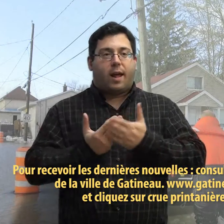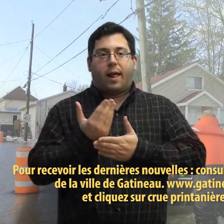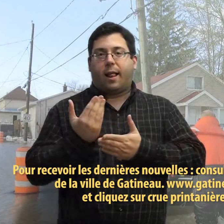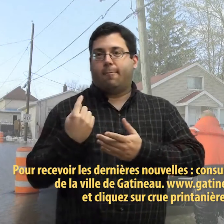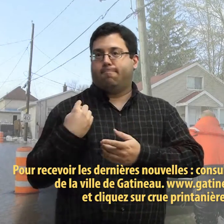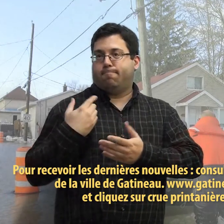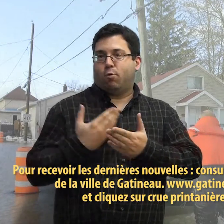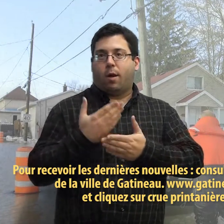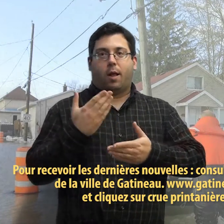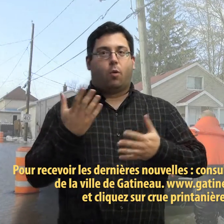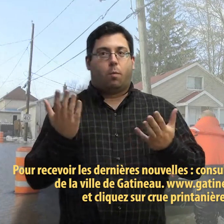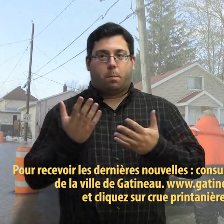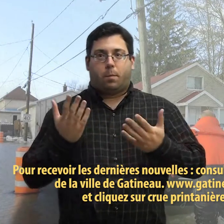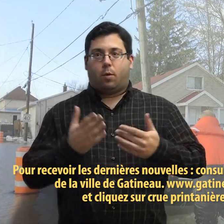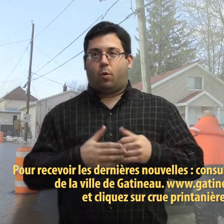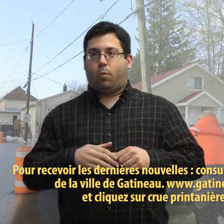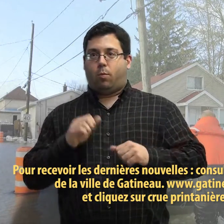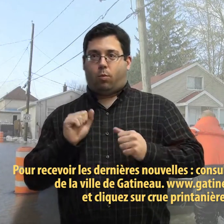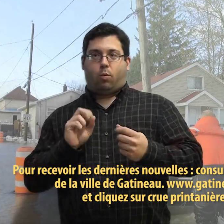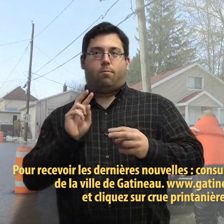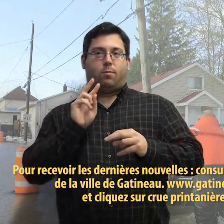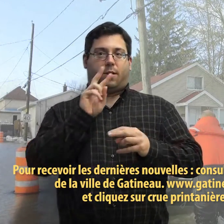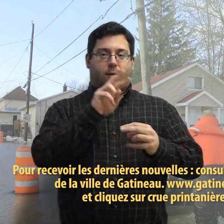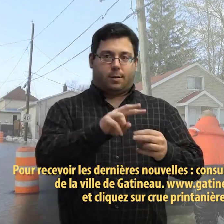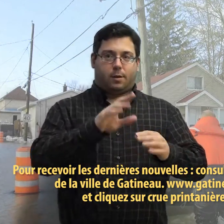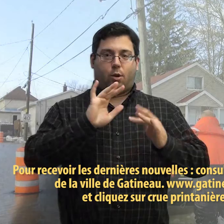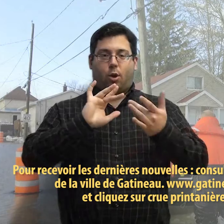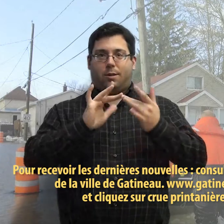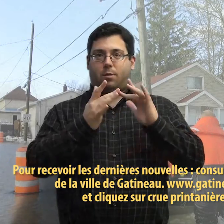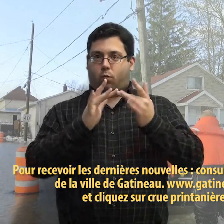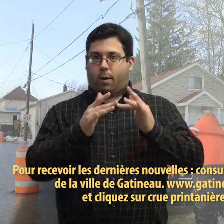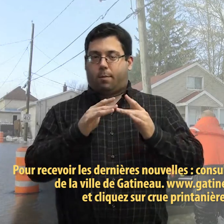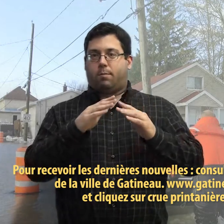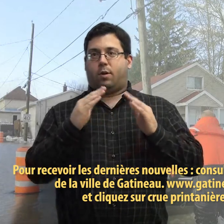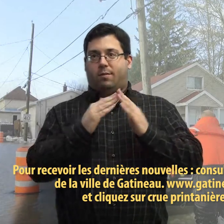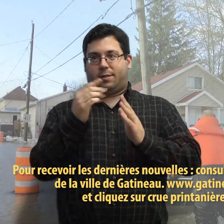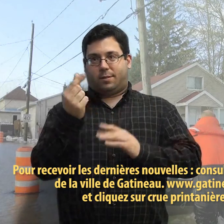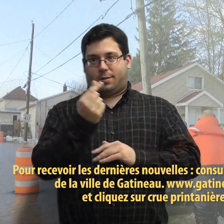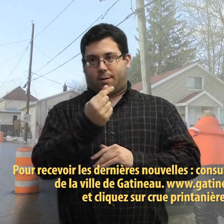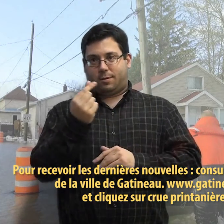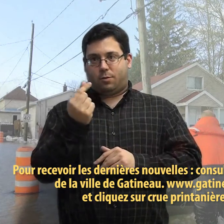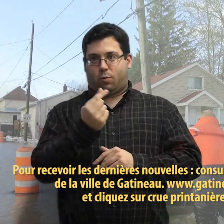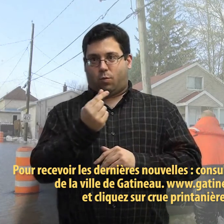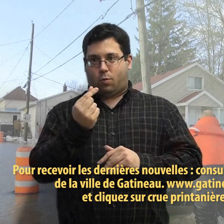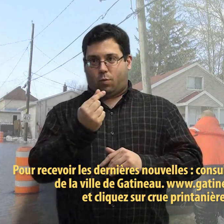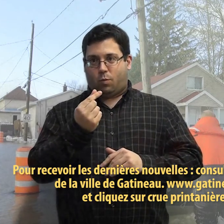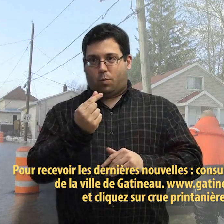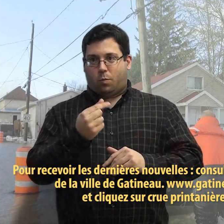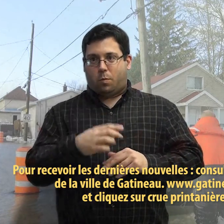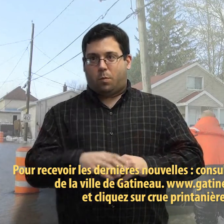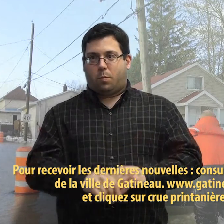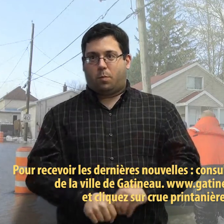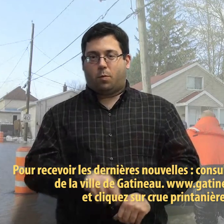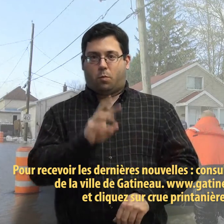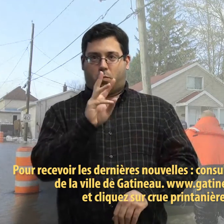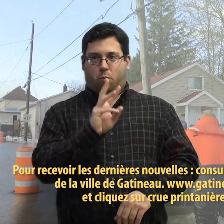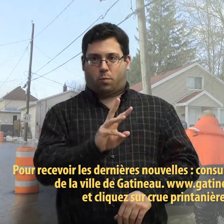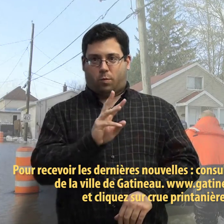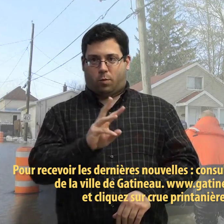dernières nouvelles, consultez le site web de la ville de Gatineau au